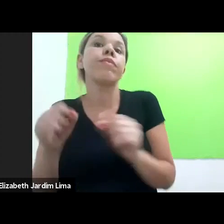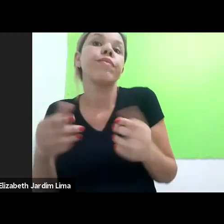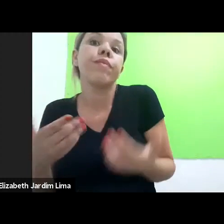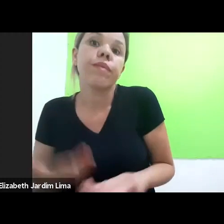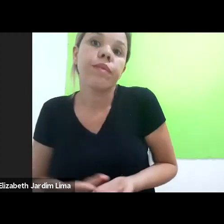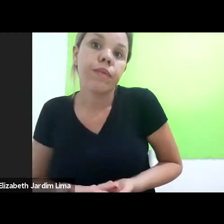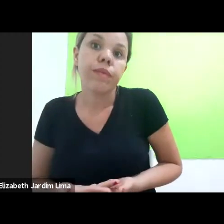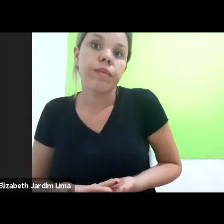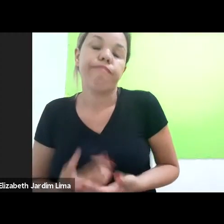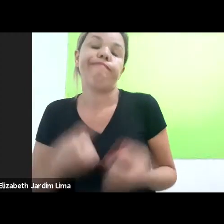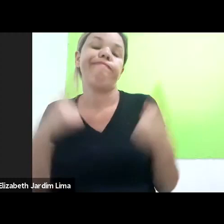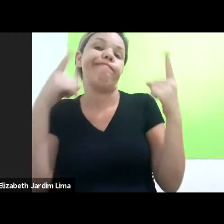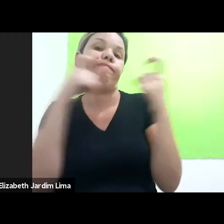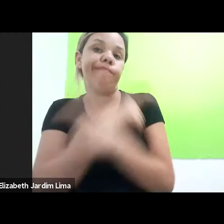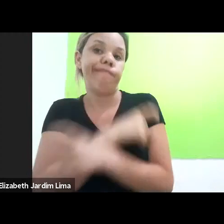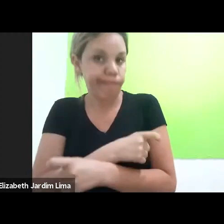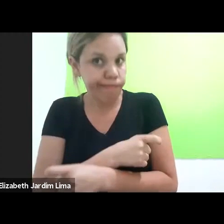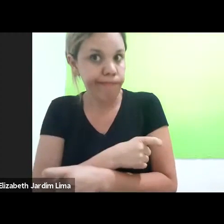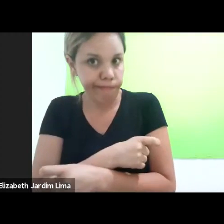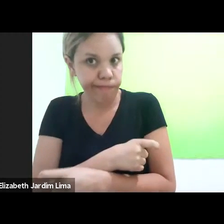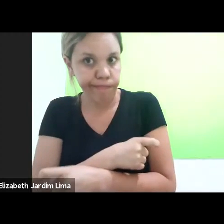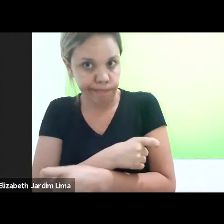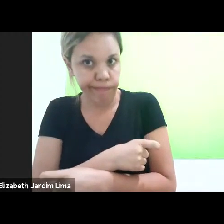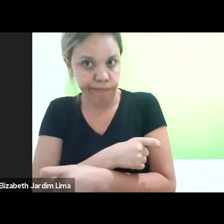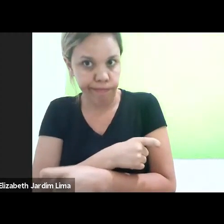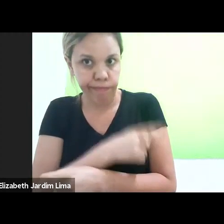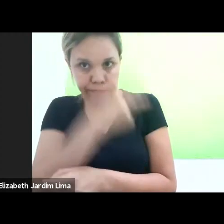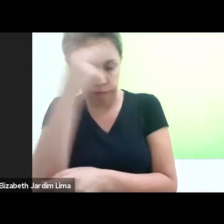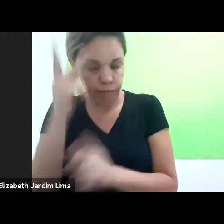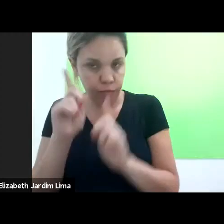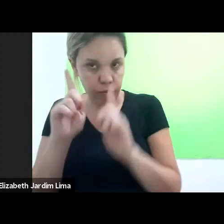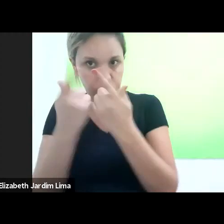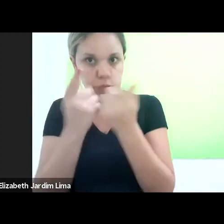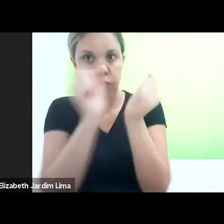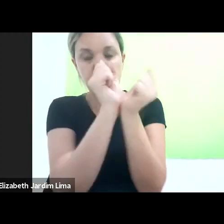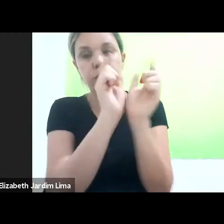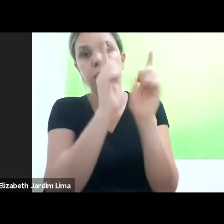é uma dificuldade, né, que os quilombolas têm até hoje. Então,